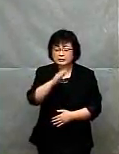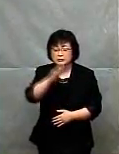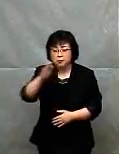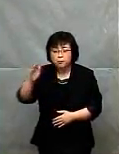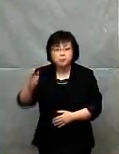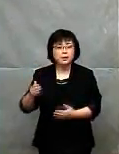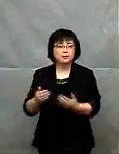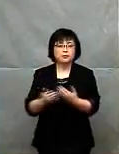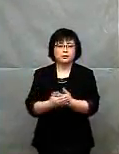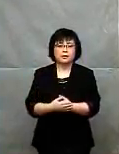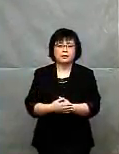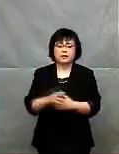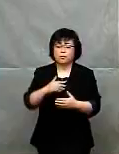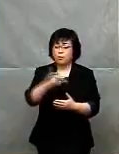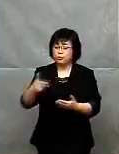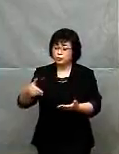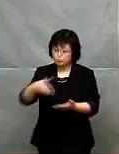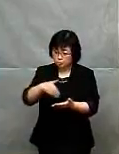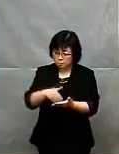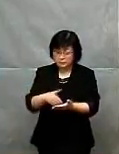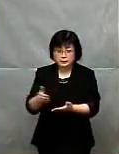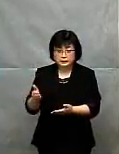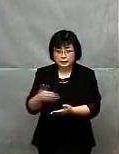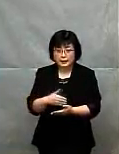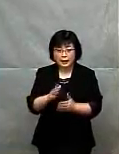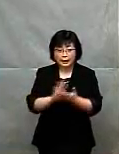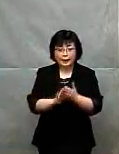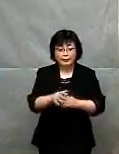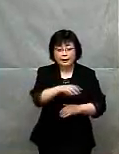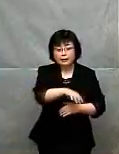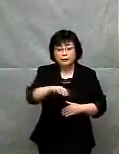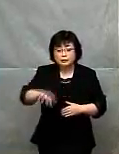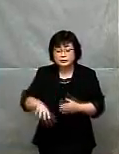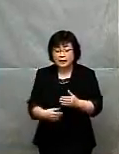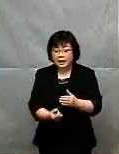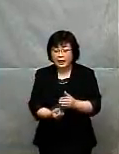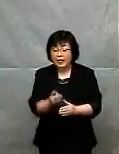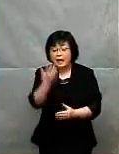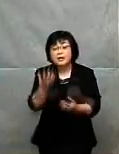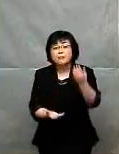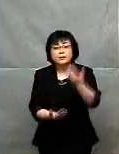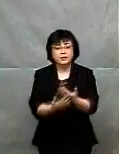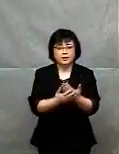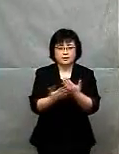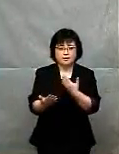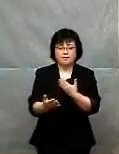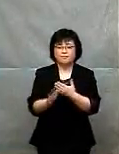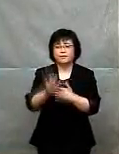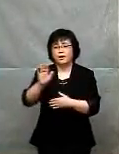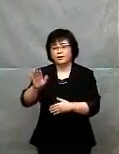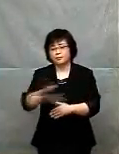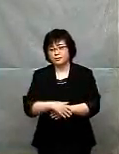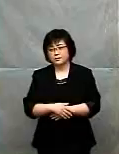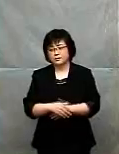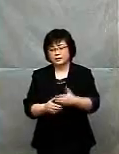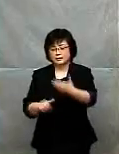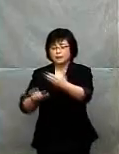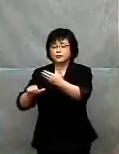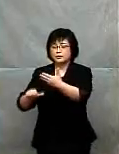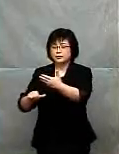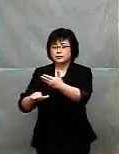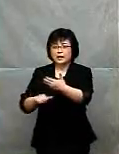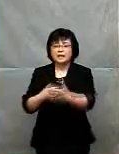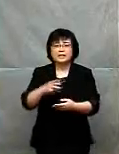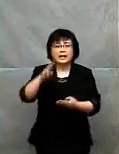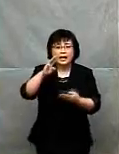り、今週末から県内各地で花火大会が行われます。8月5日に